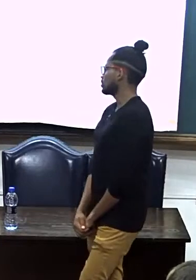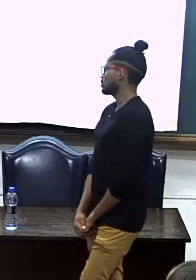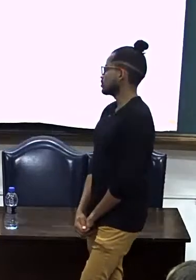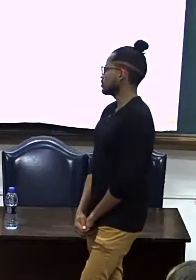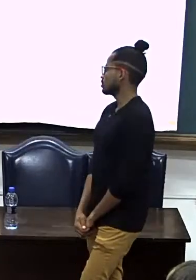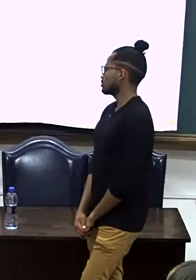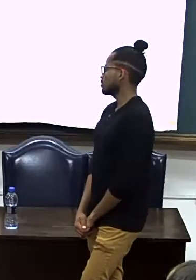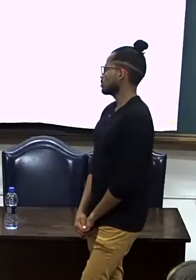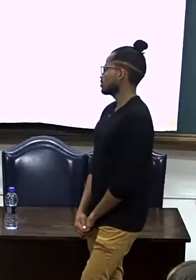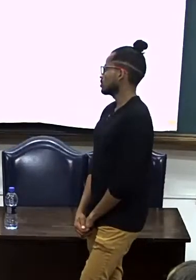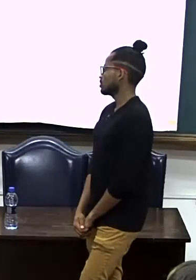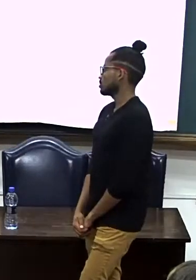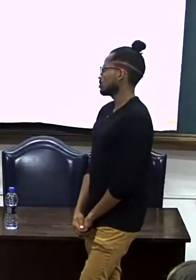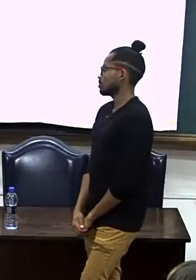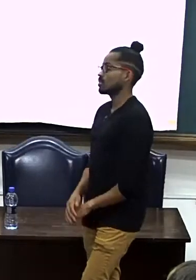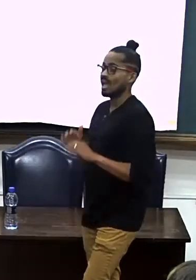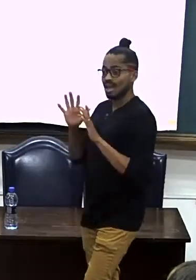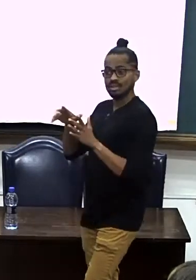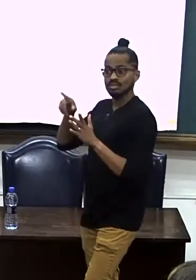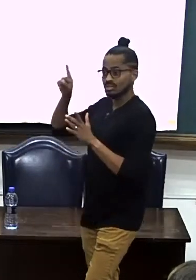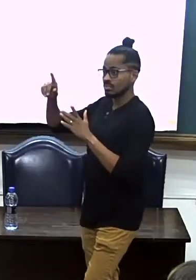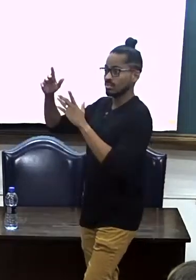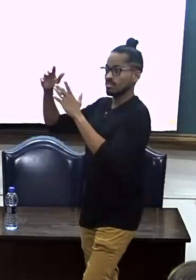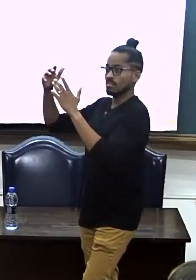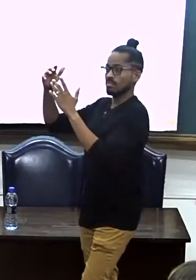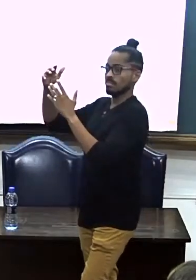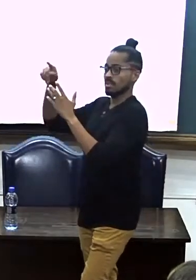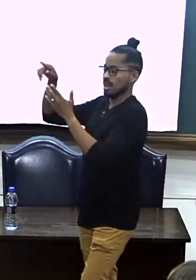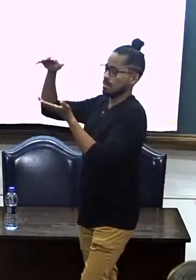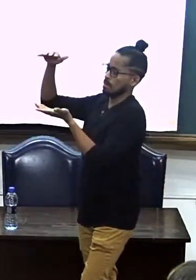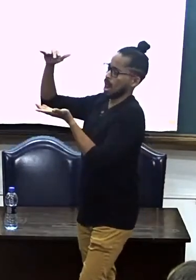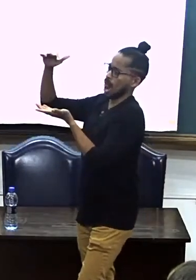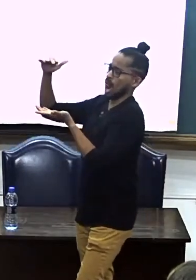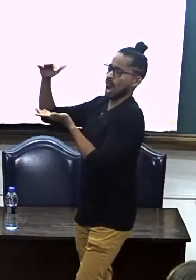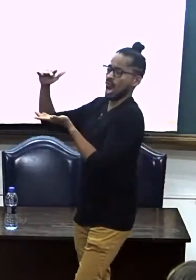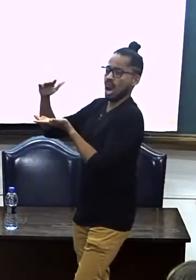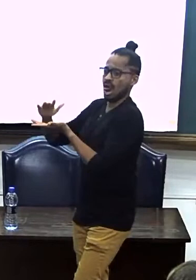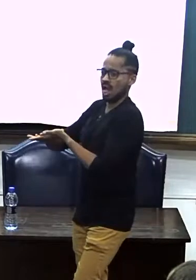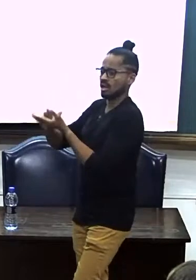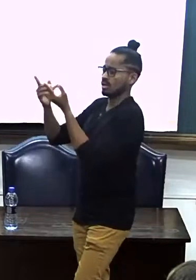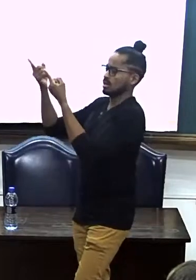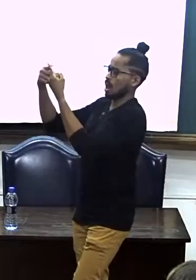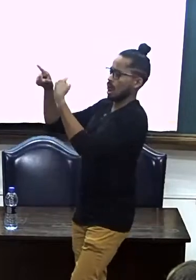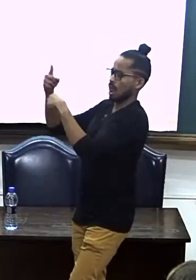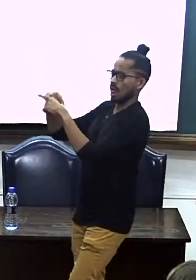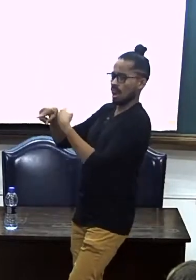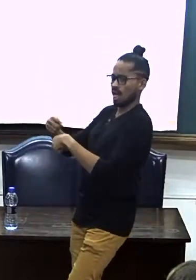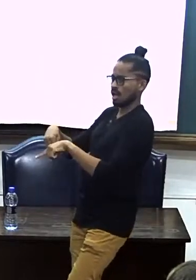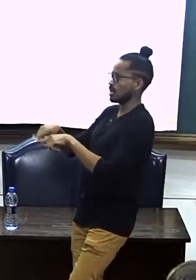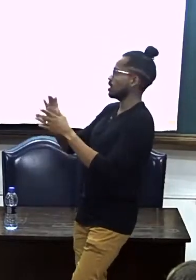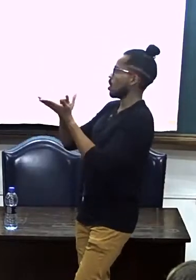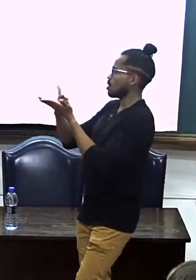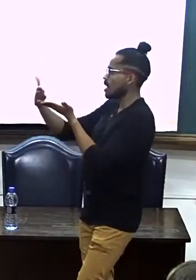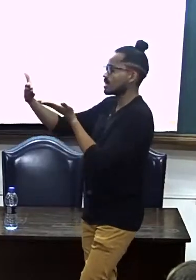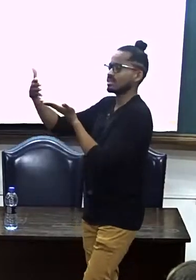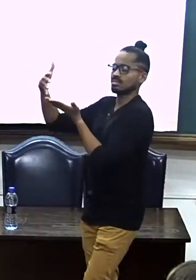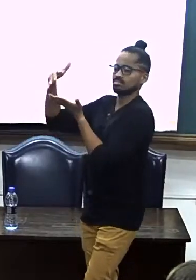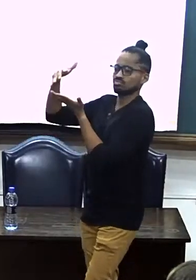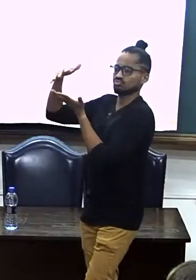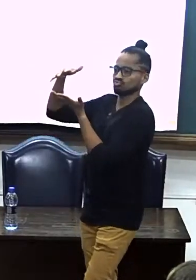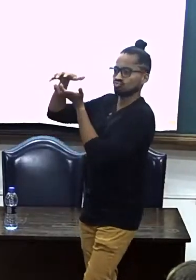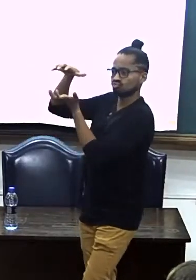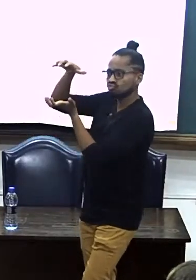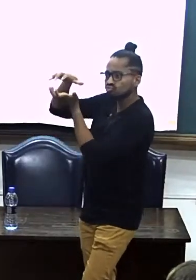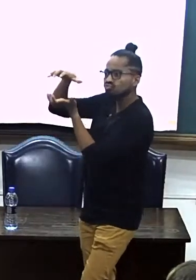So this is comprehensive. He wanted to build a model from articulation connecting to your